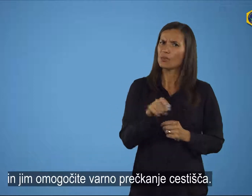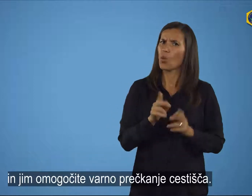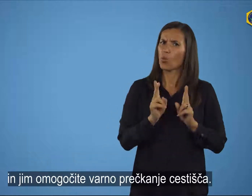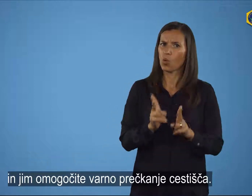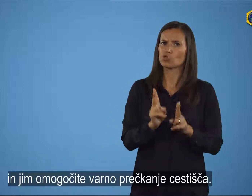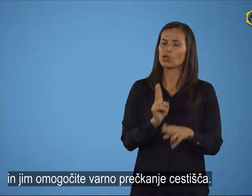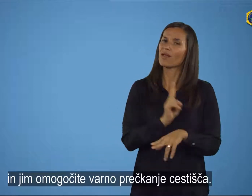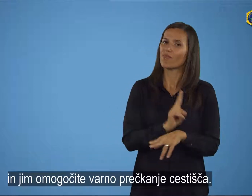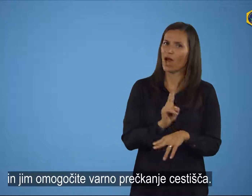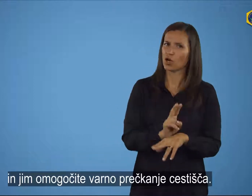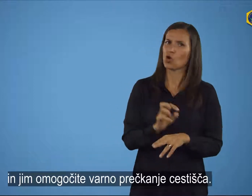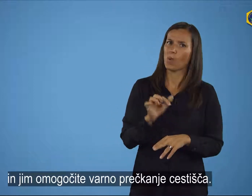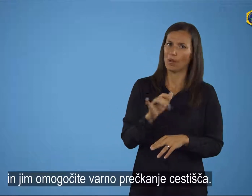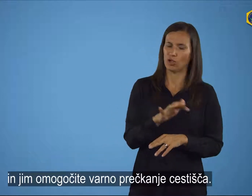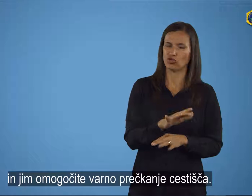prečkanje cestišča.